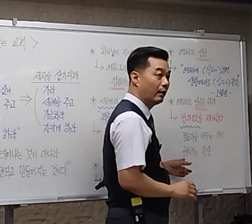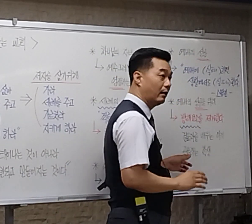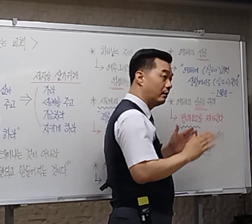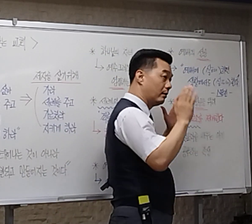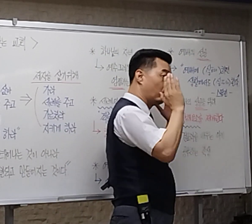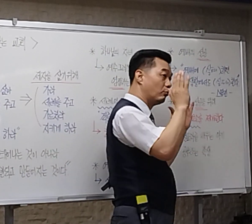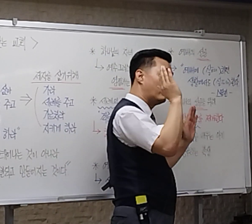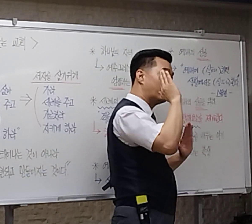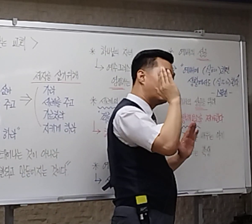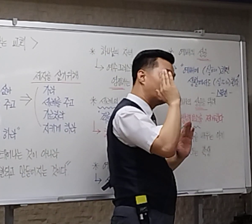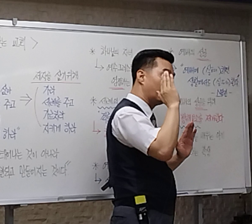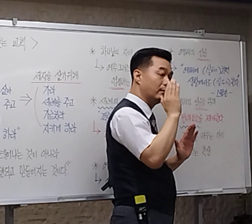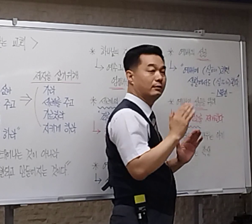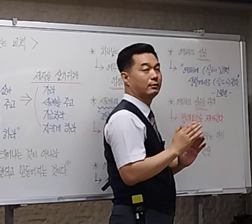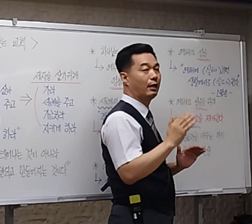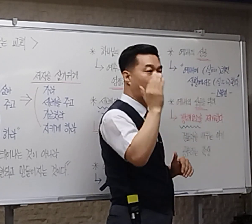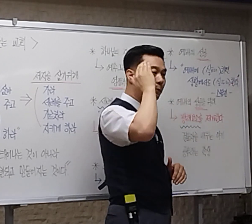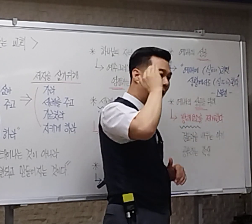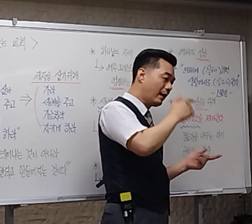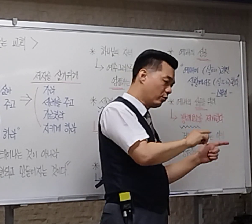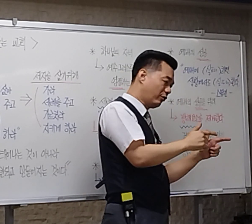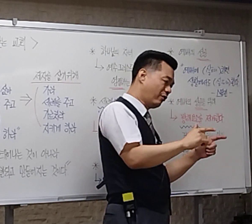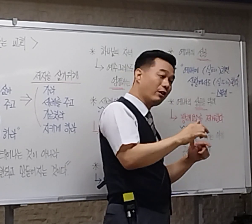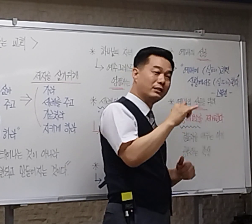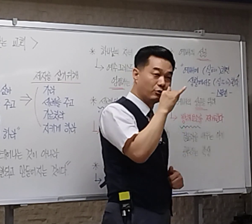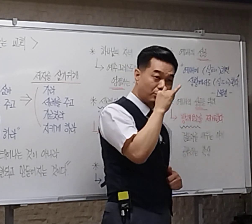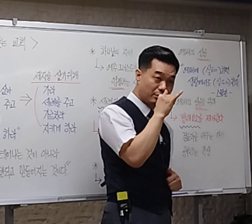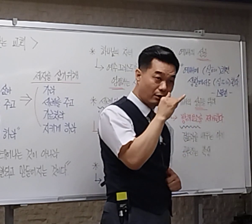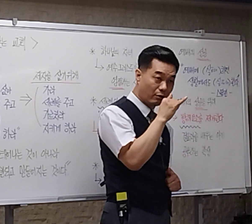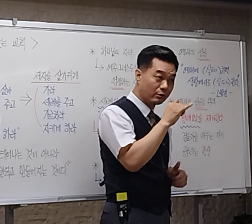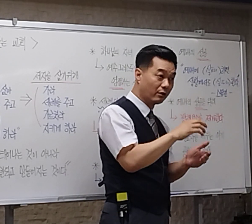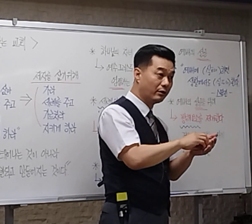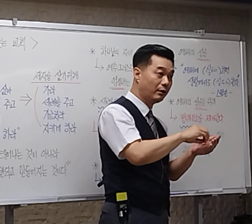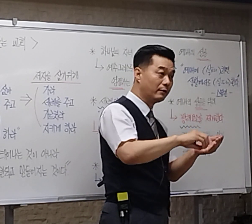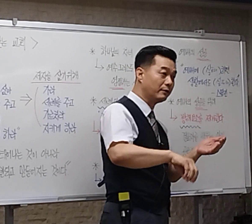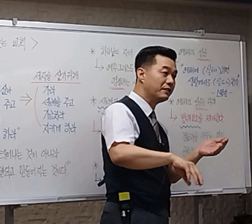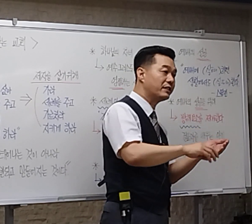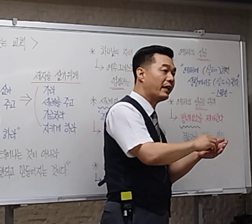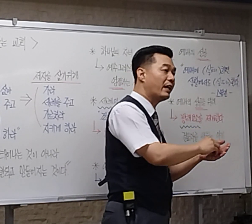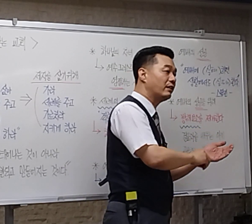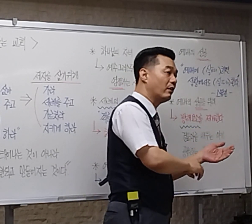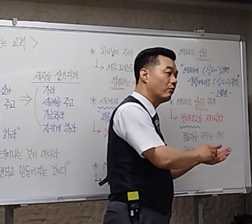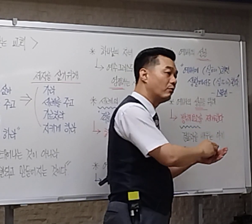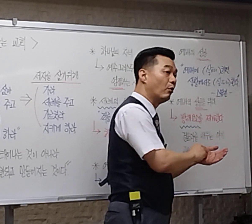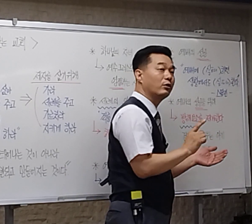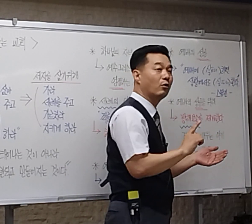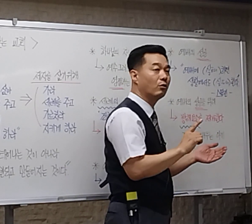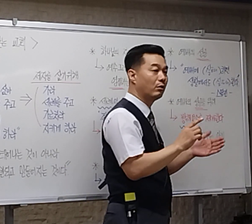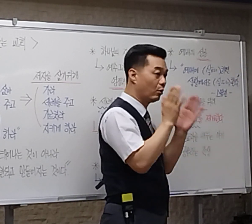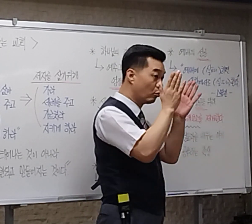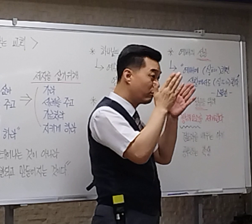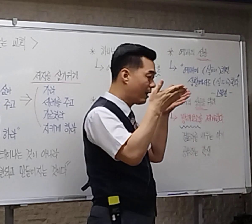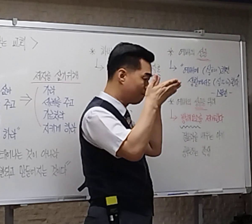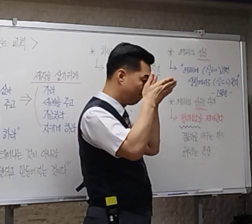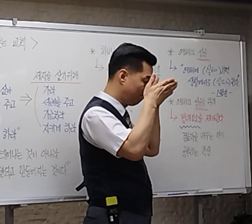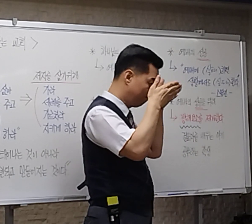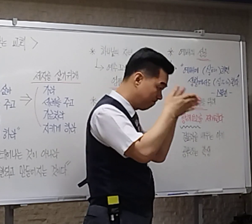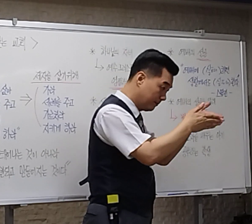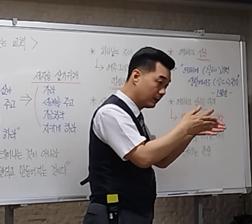자, 공부하는 학생한테는 방해 요소들이 여러 가지 있을 수 있어요. 그거를 제해야 돼. 뭐 하도록? 공부에